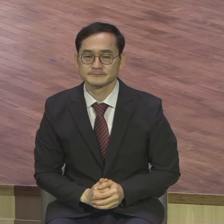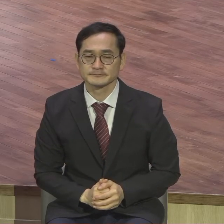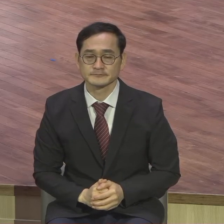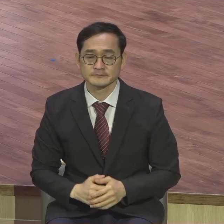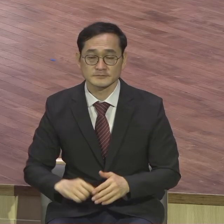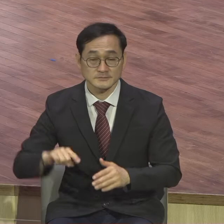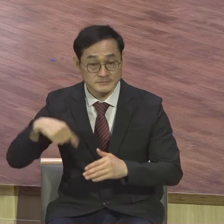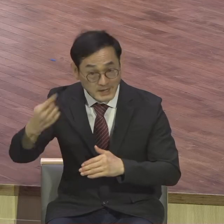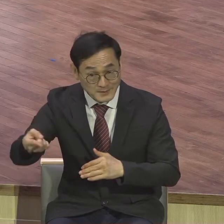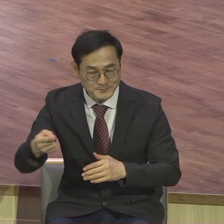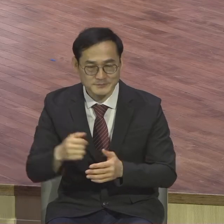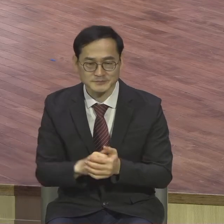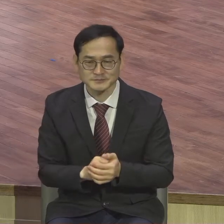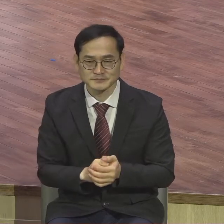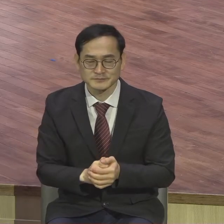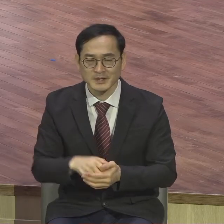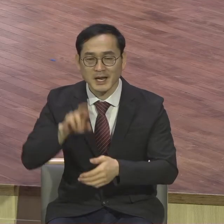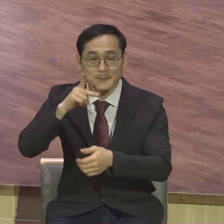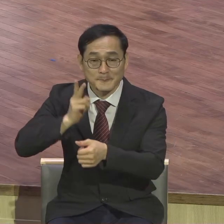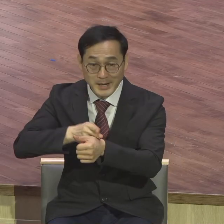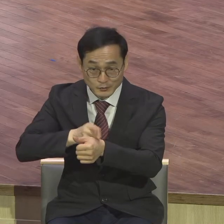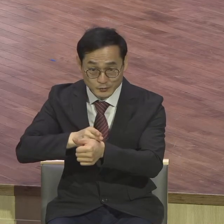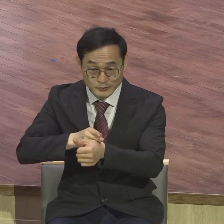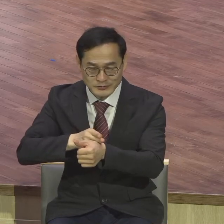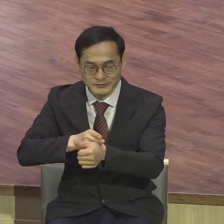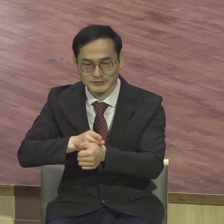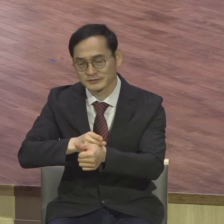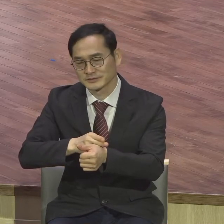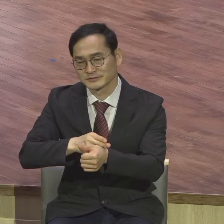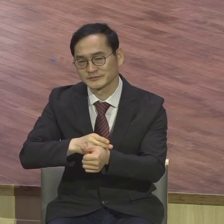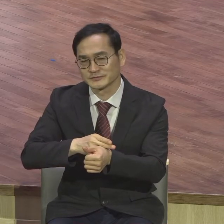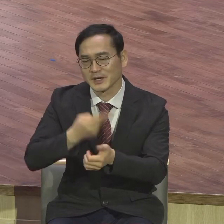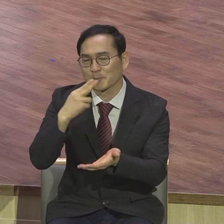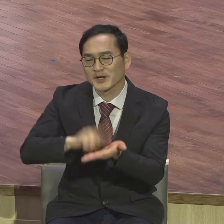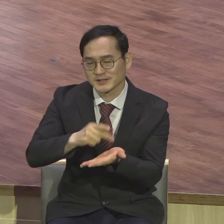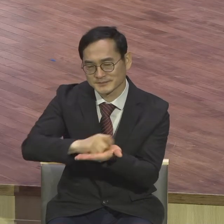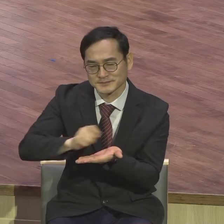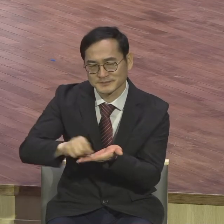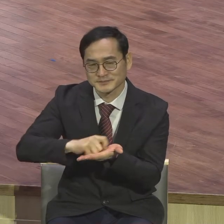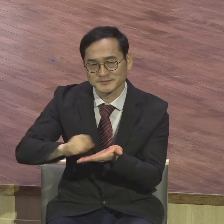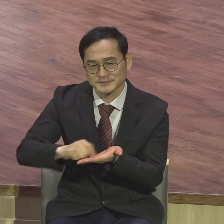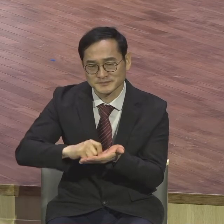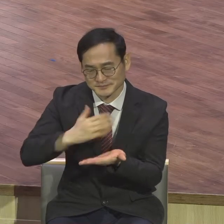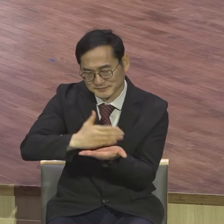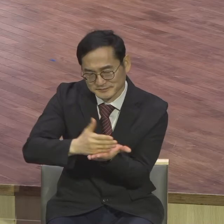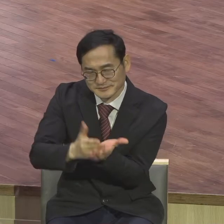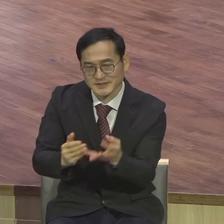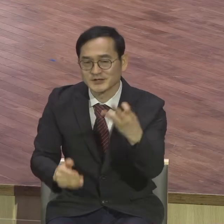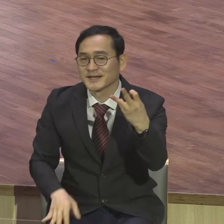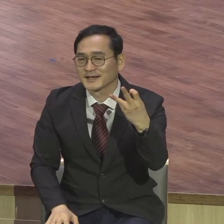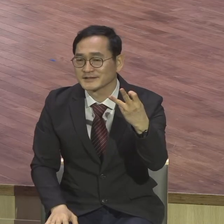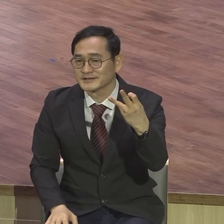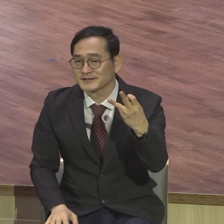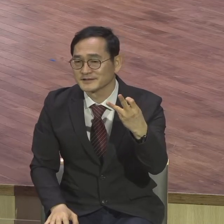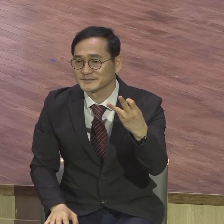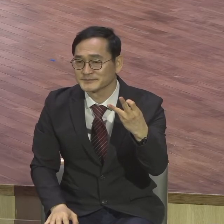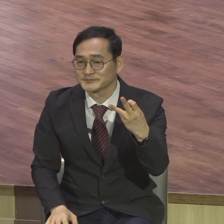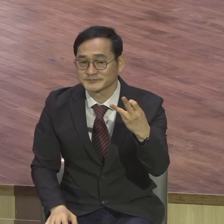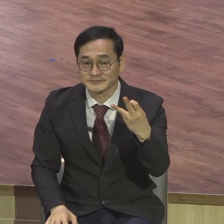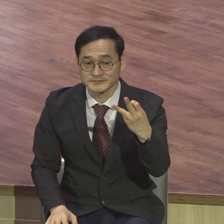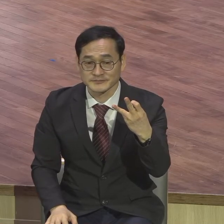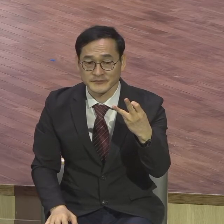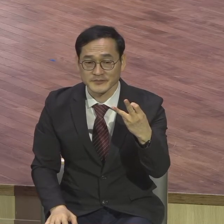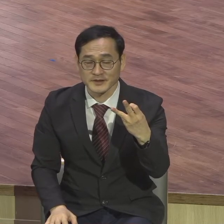이어서 사도 바울이 쓴 13권의 이 서신서, 바울의